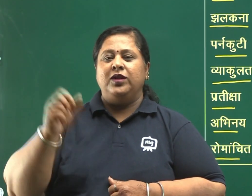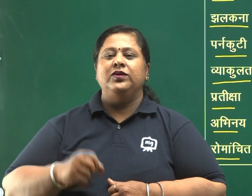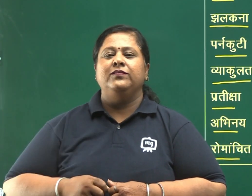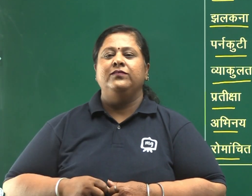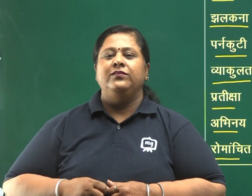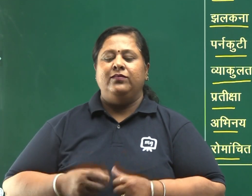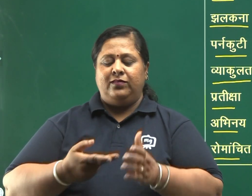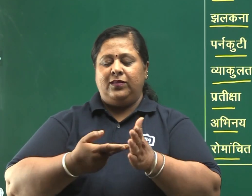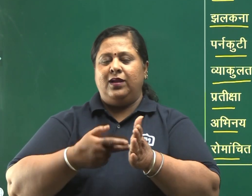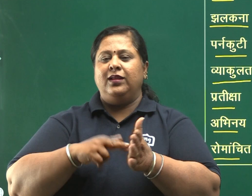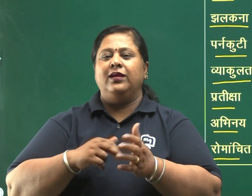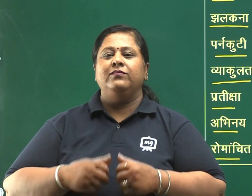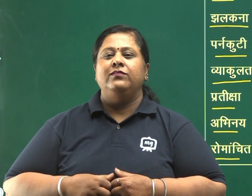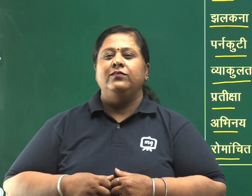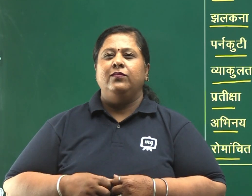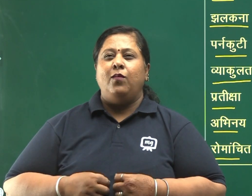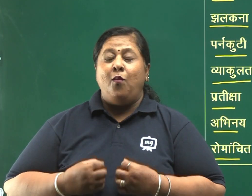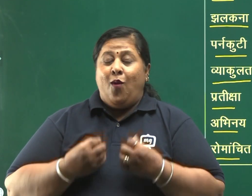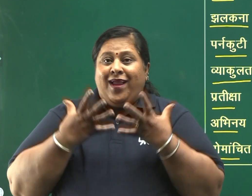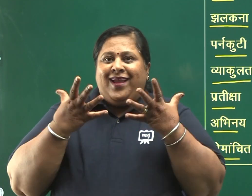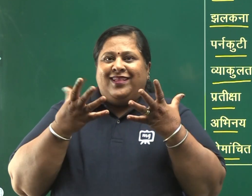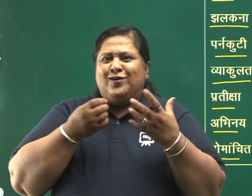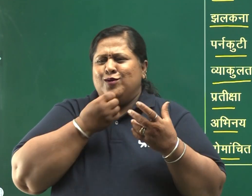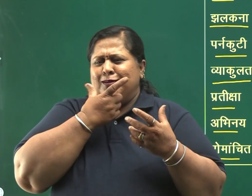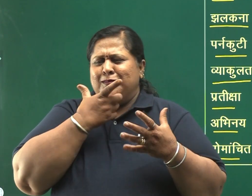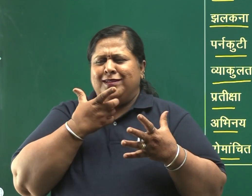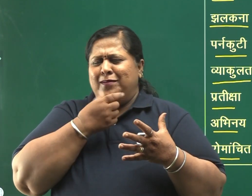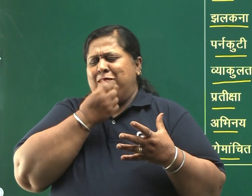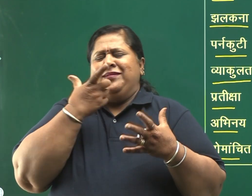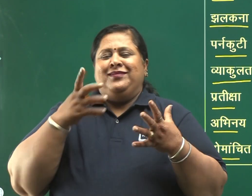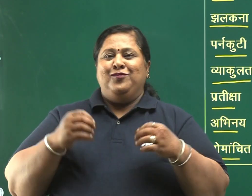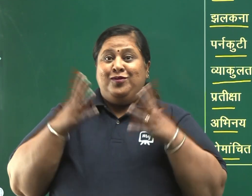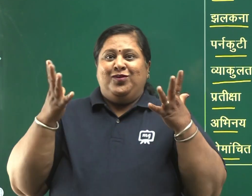रोमांचित, इसका अर्थ होगा पुलकित प्रसन्न।